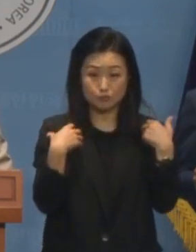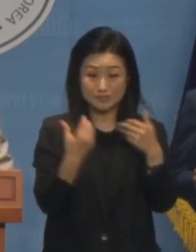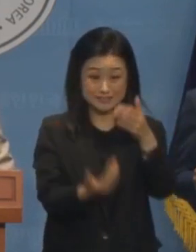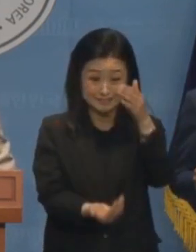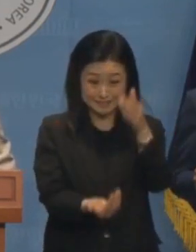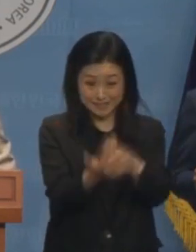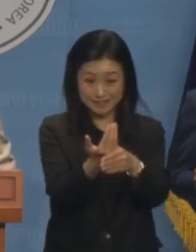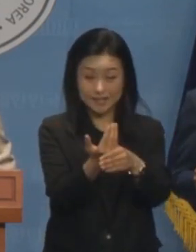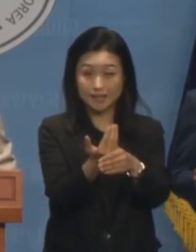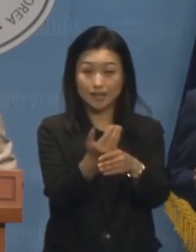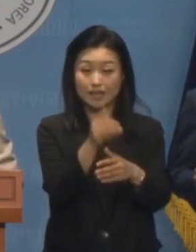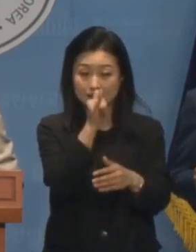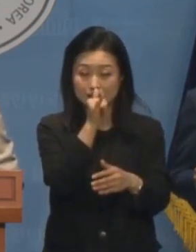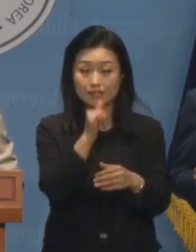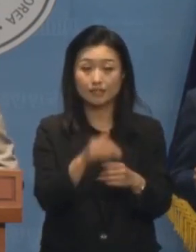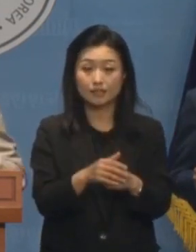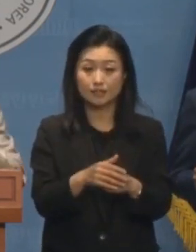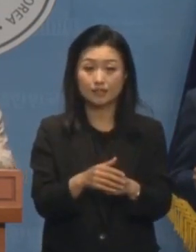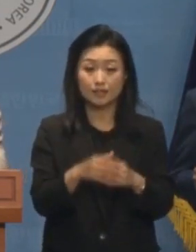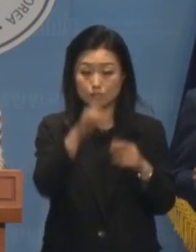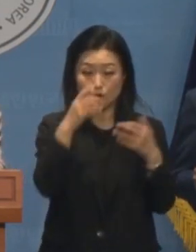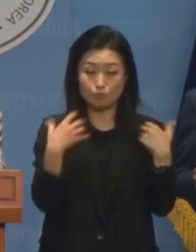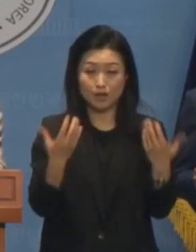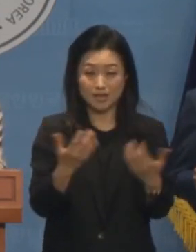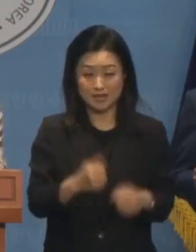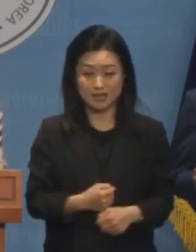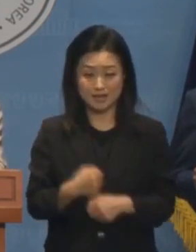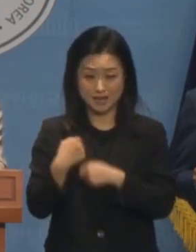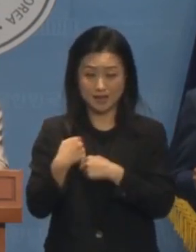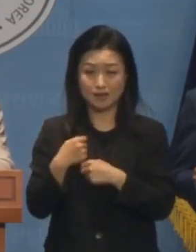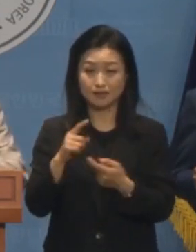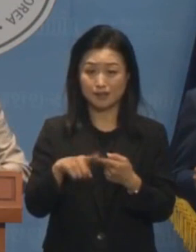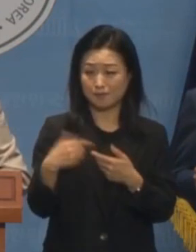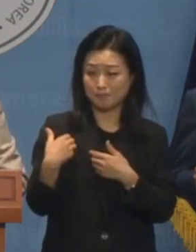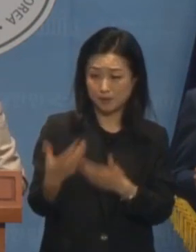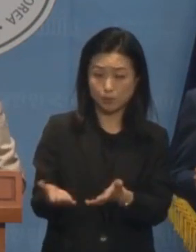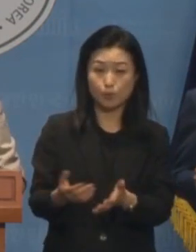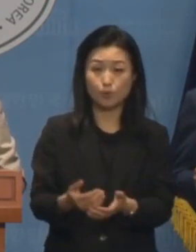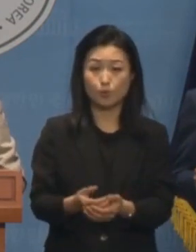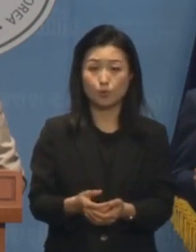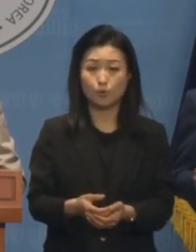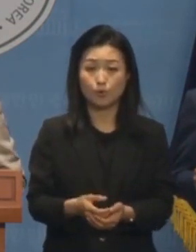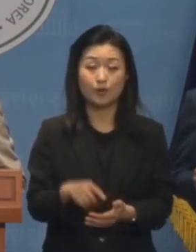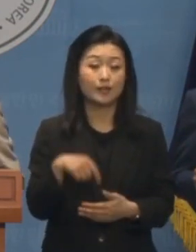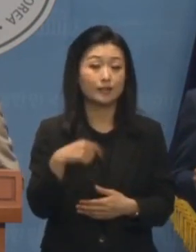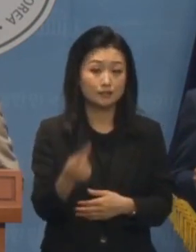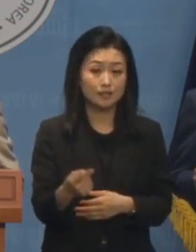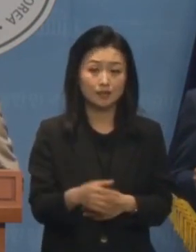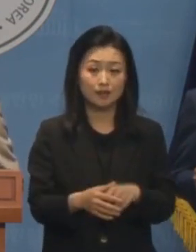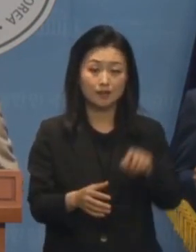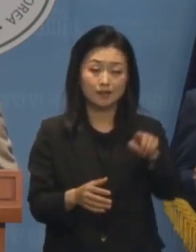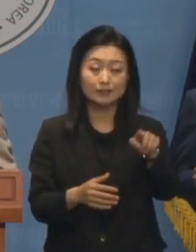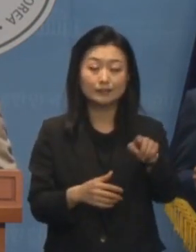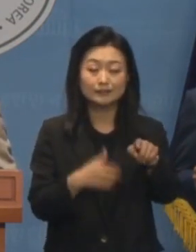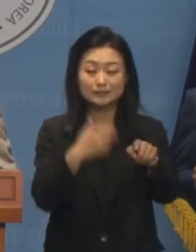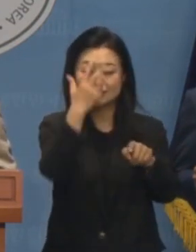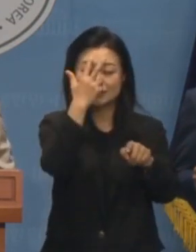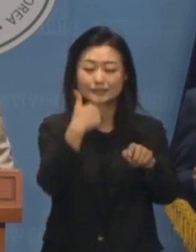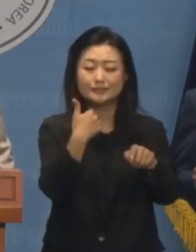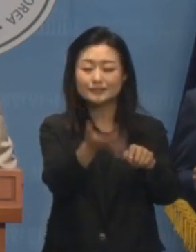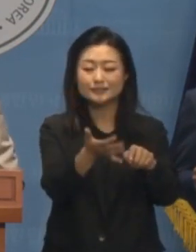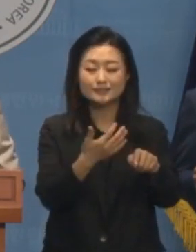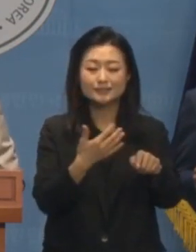사태를 야기한 금융당국의 안이한 대처는 나몰라라면서 눈 가리고 앙호하는 식으로 넘어가려 하고